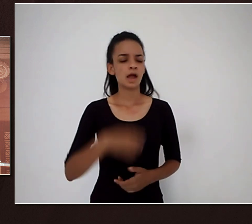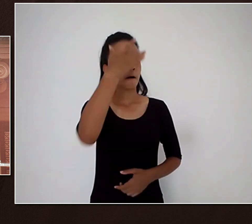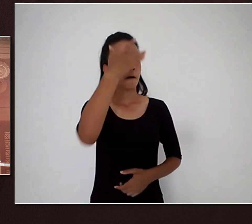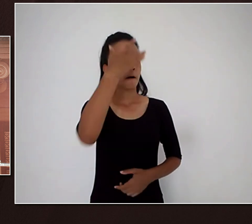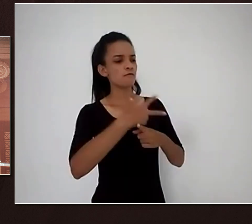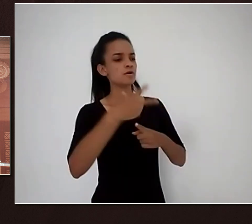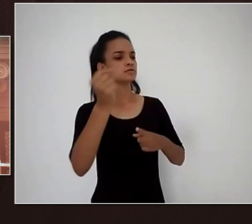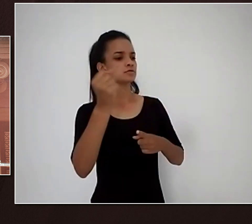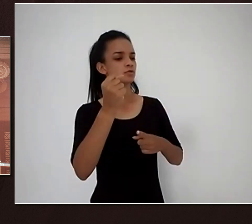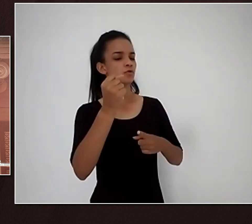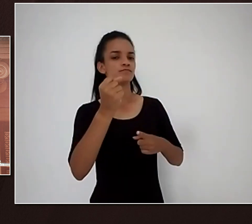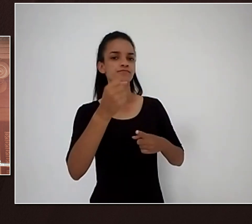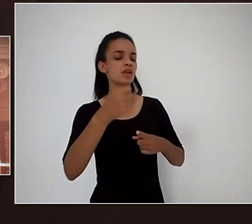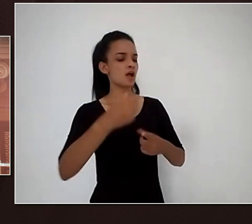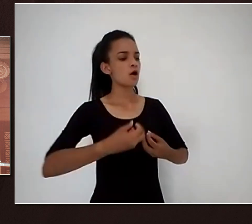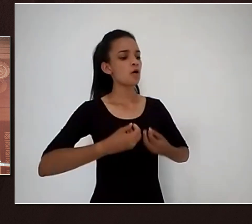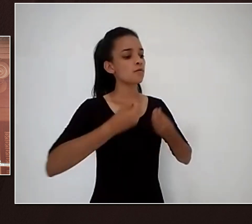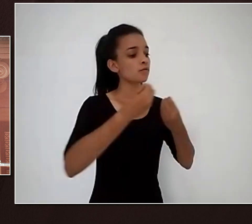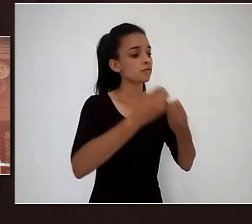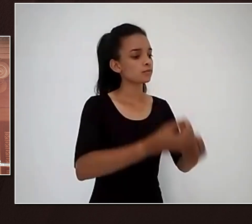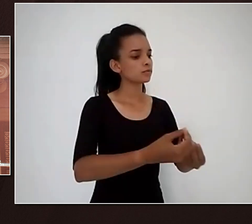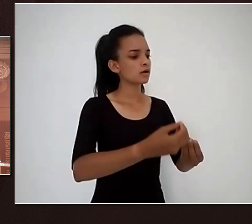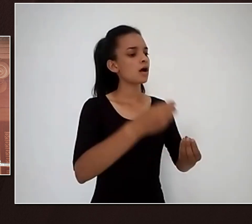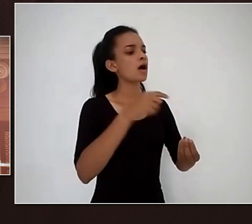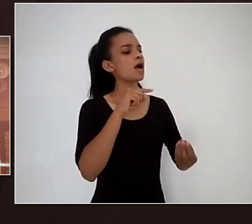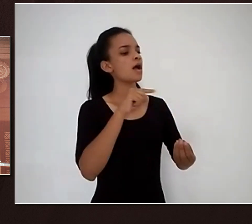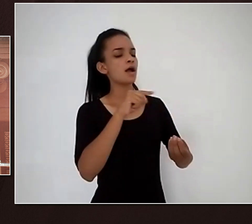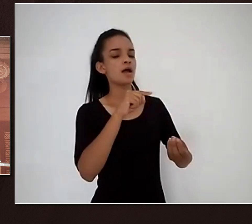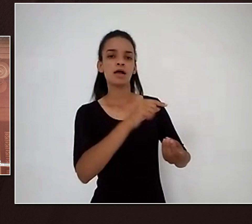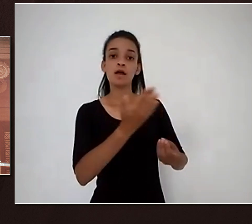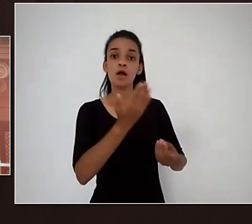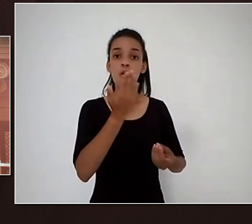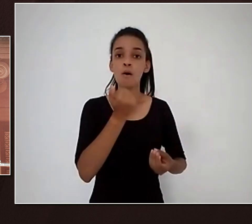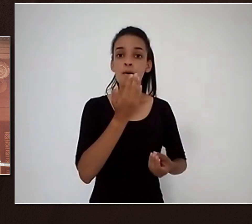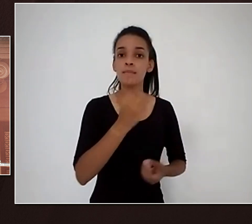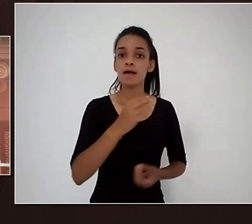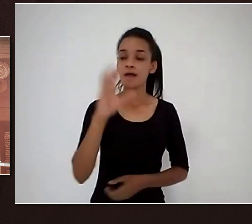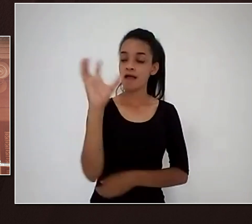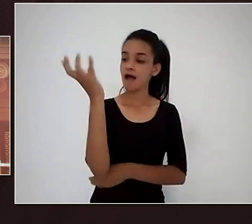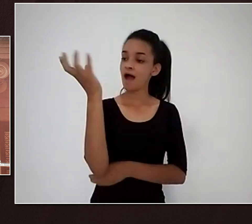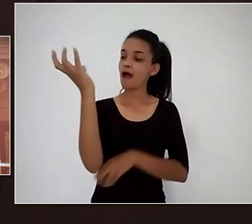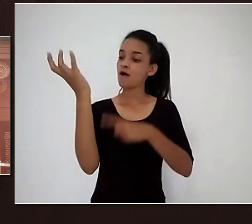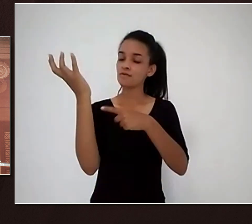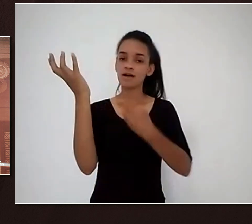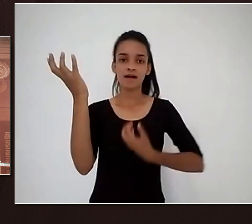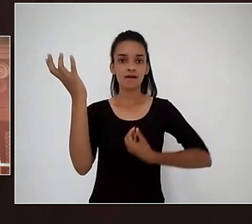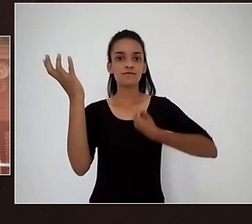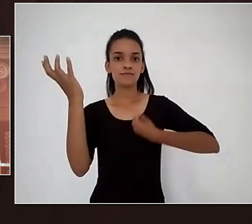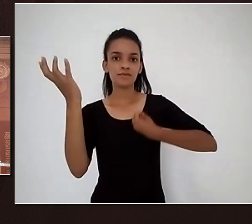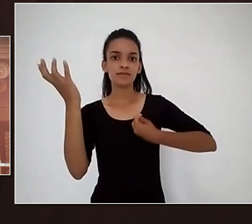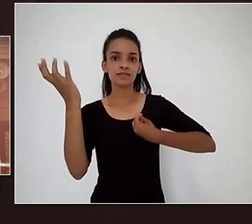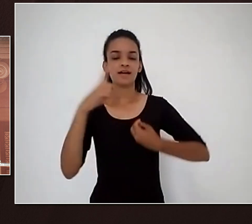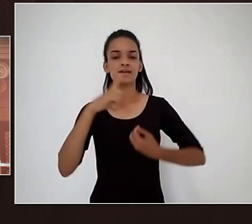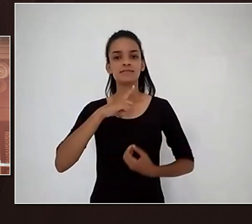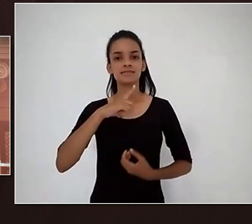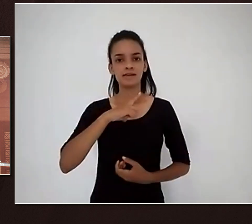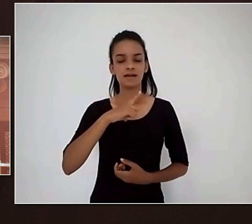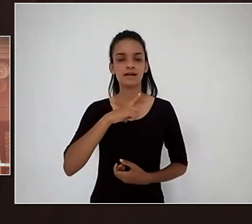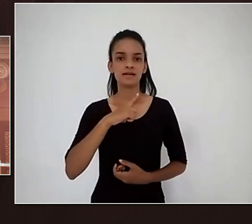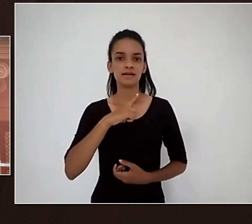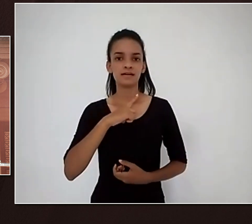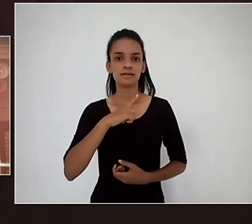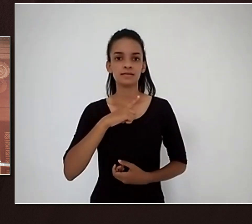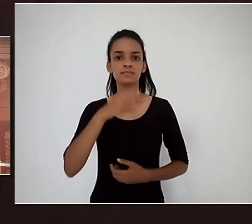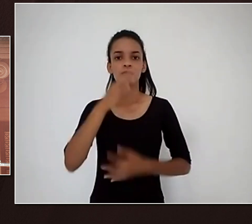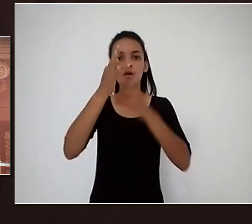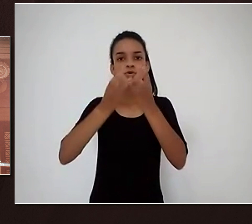que se alimente da árvore da vida que se encontra no paraíso de Deus. Árvore aqui não